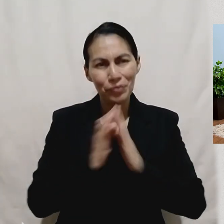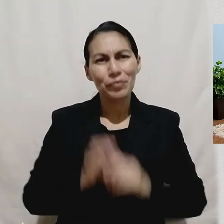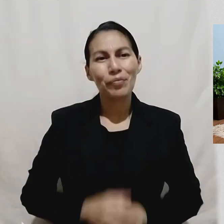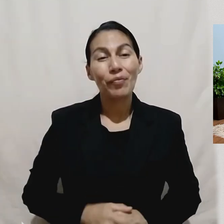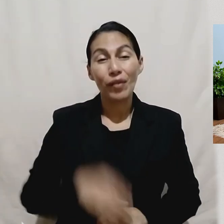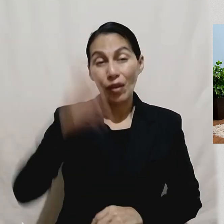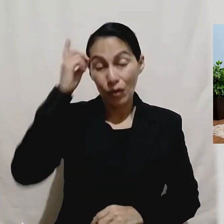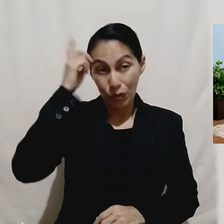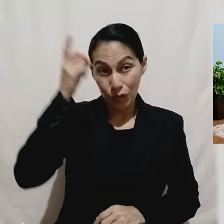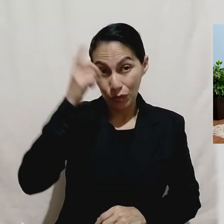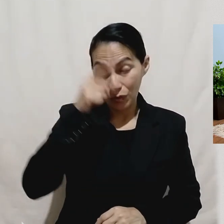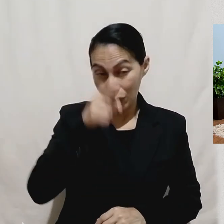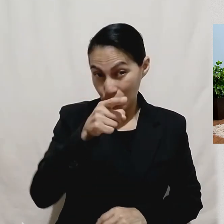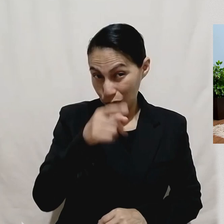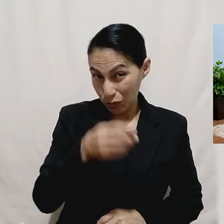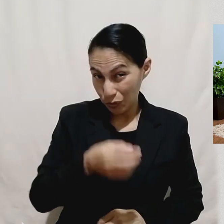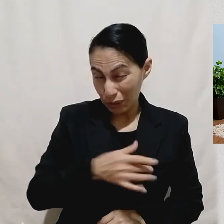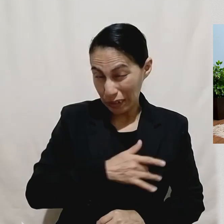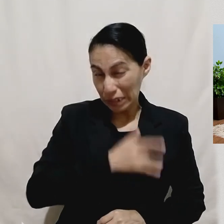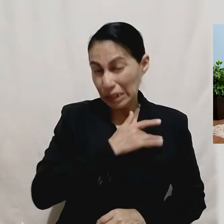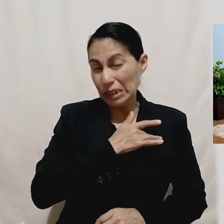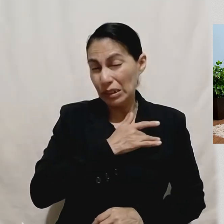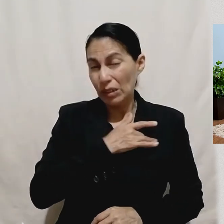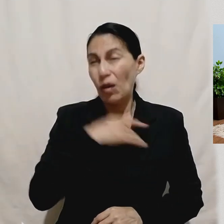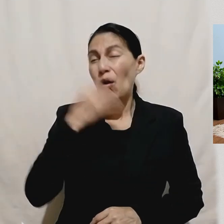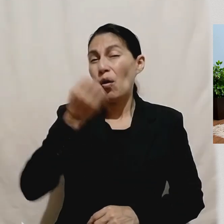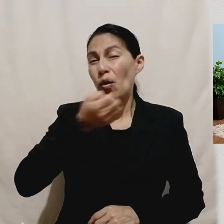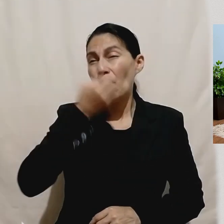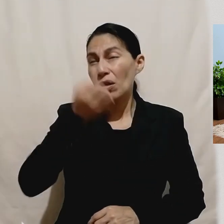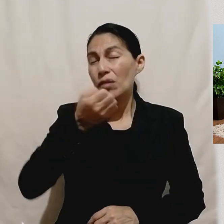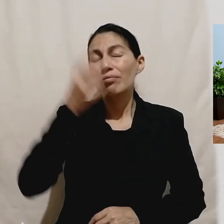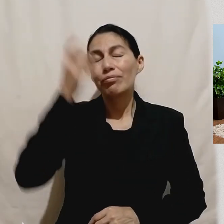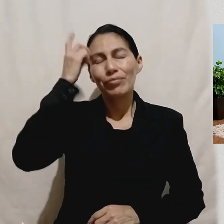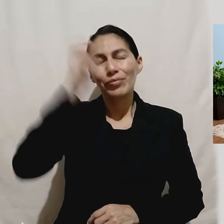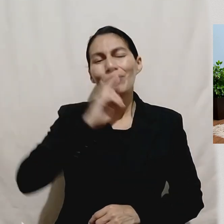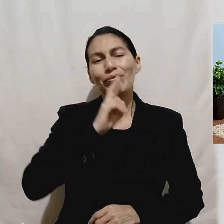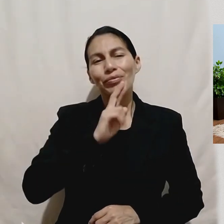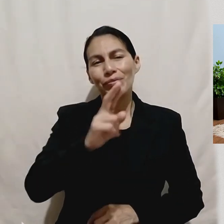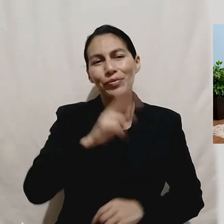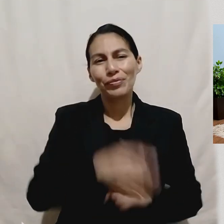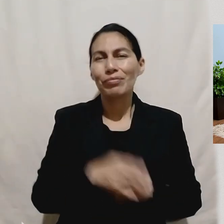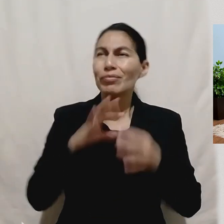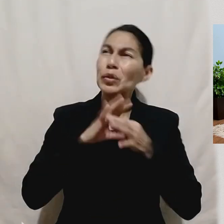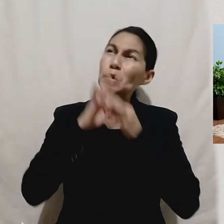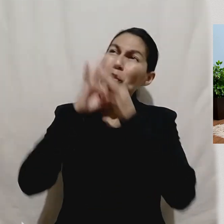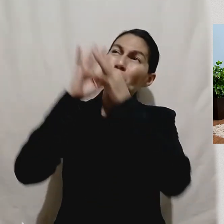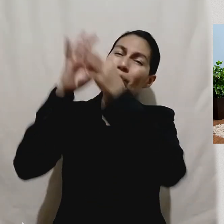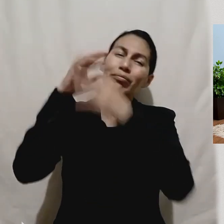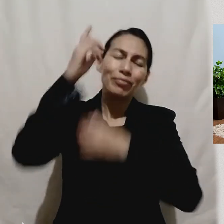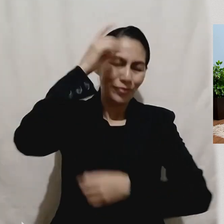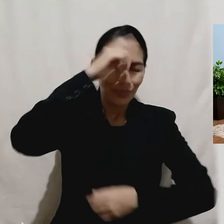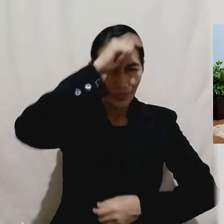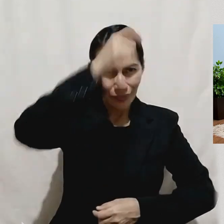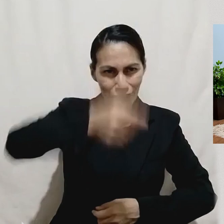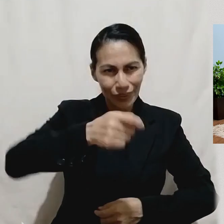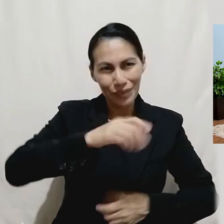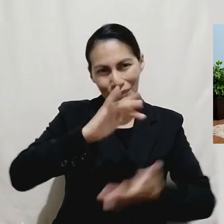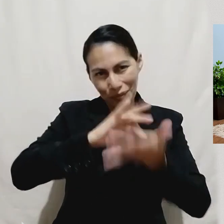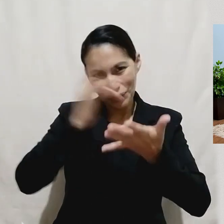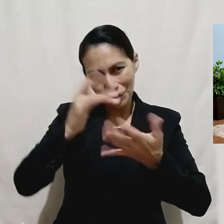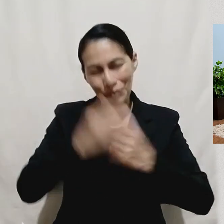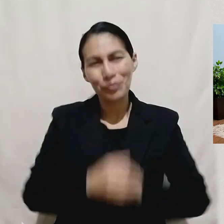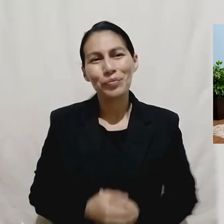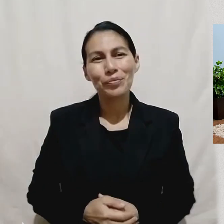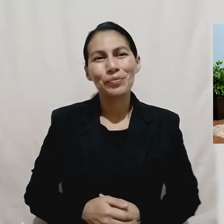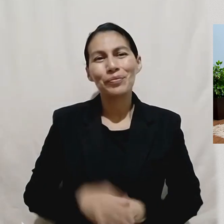Dios conceda las peticiones de tu corazón mientras te deleitas en él que Dios te siga bendiciendo Dana Gracias